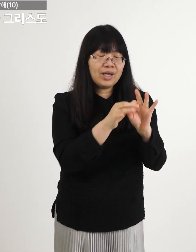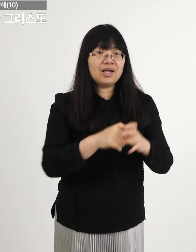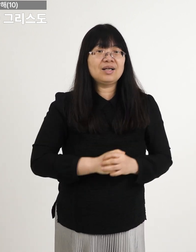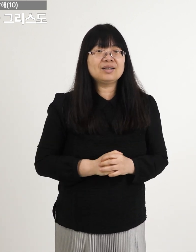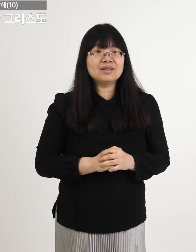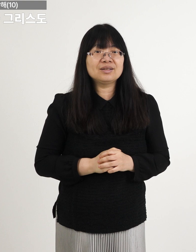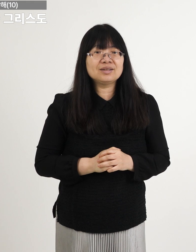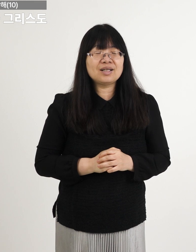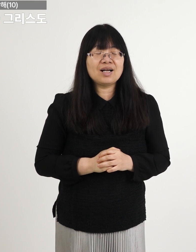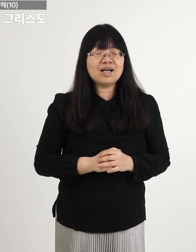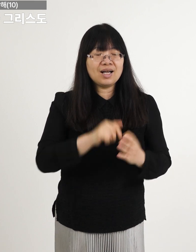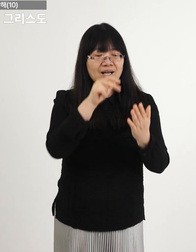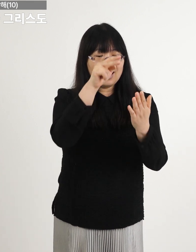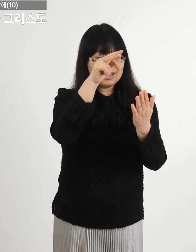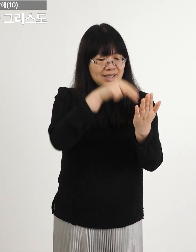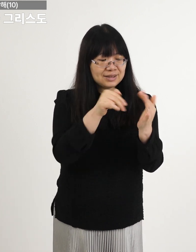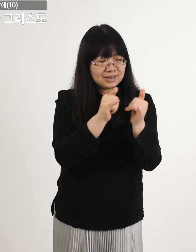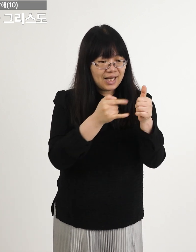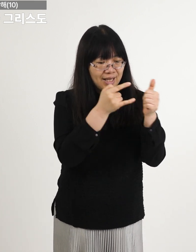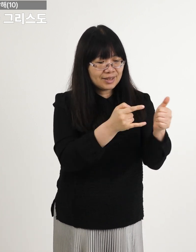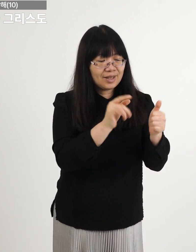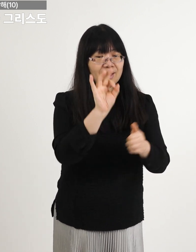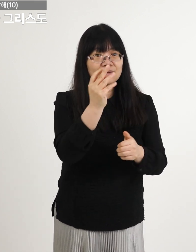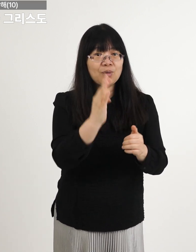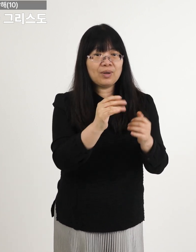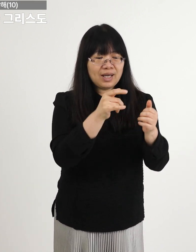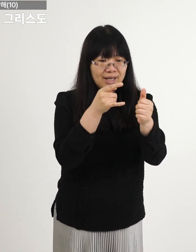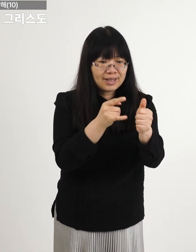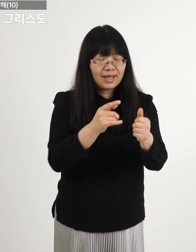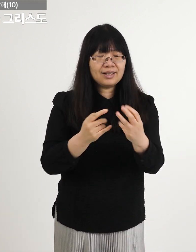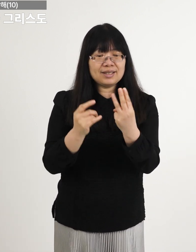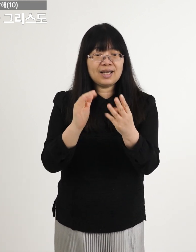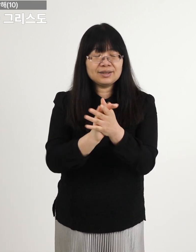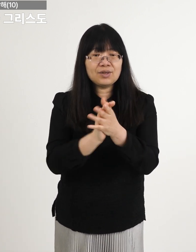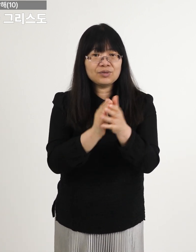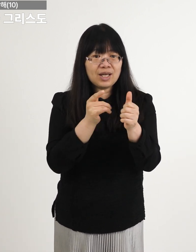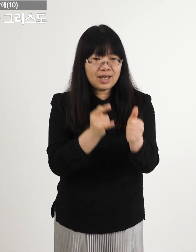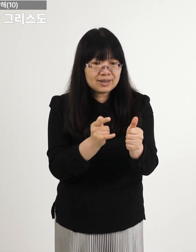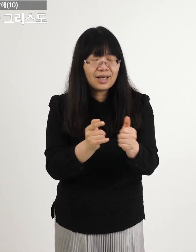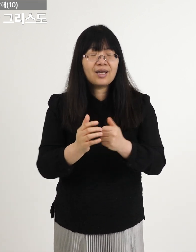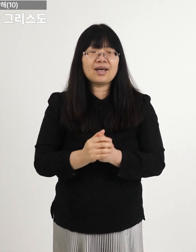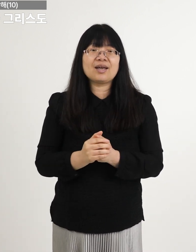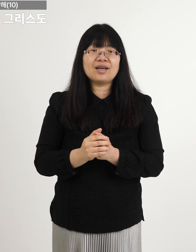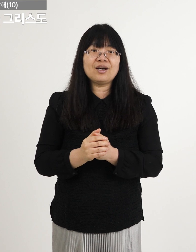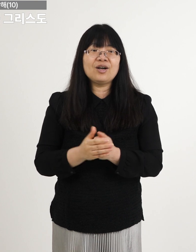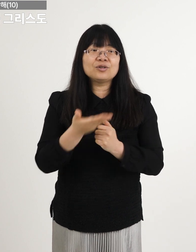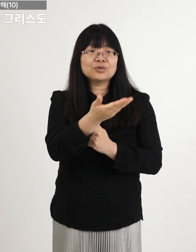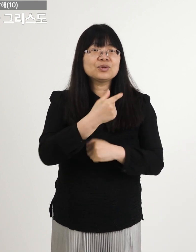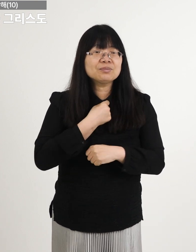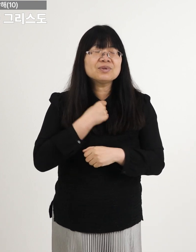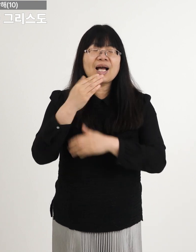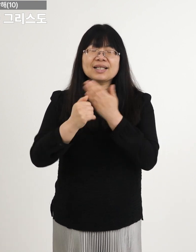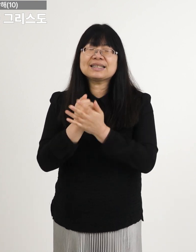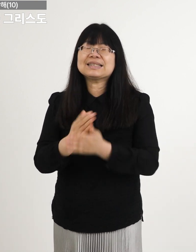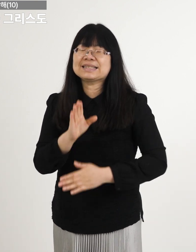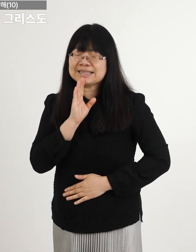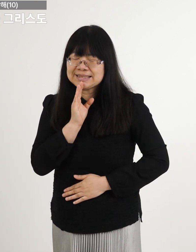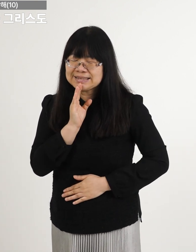통해서 독자들에게, 욥에게, 세 친구에게 하고 싶은 하나님의